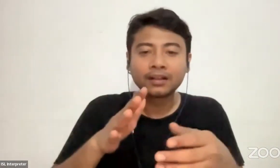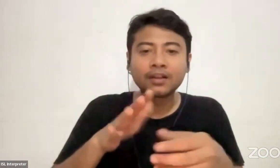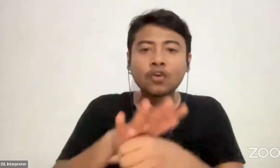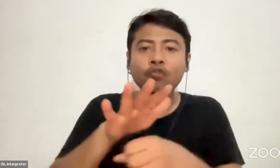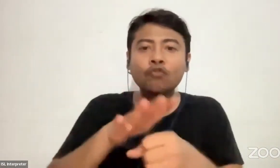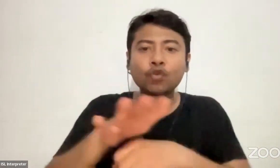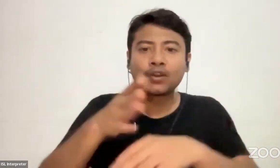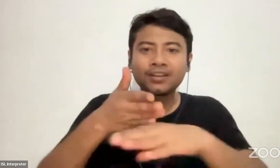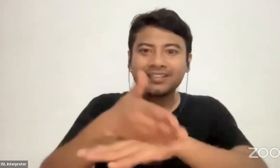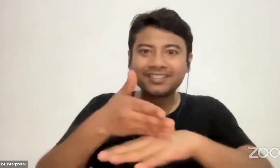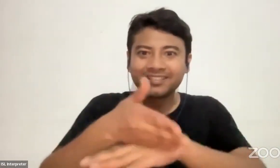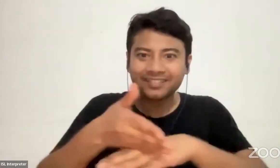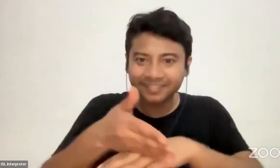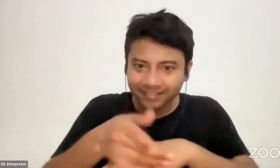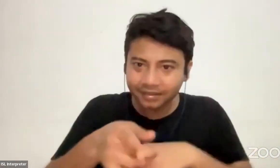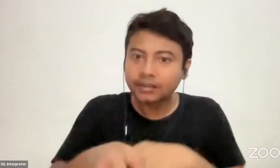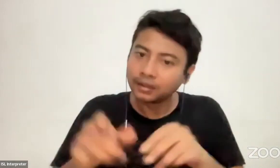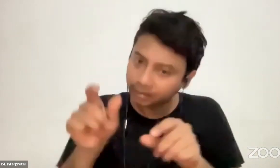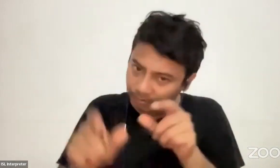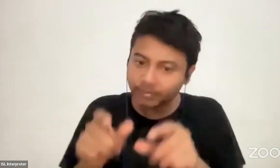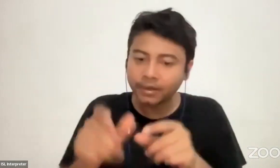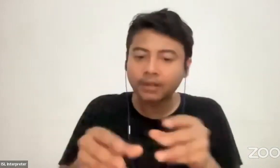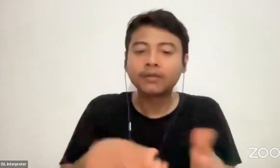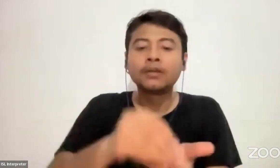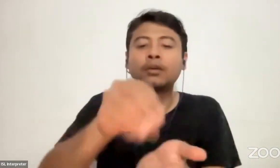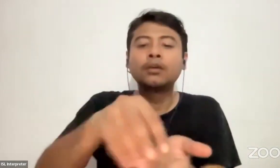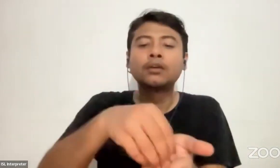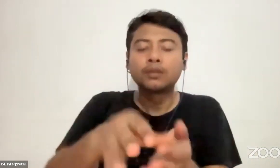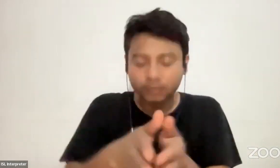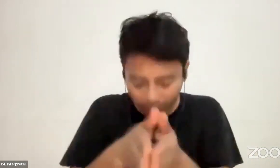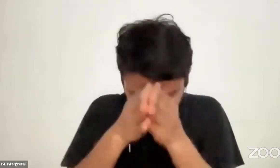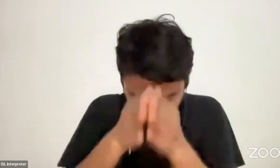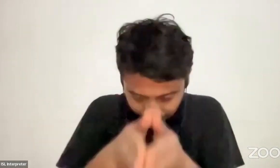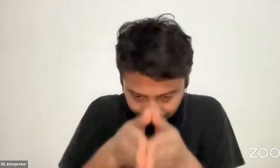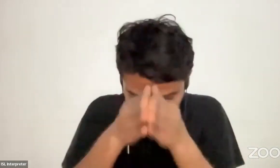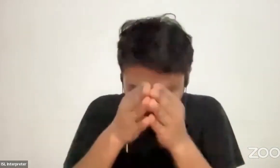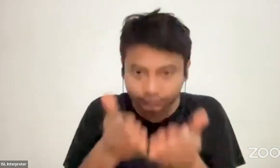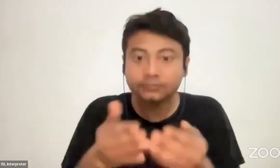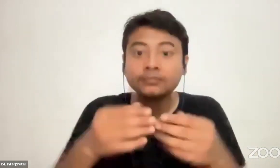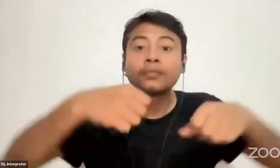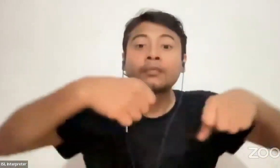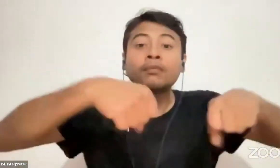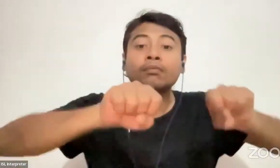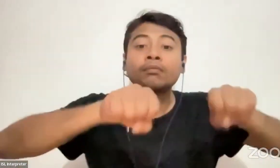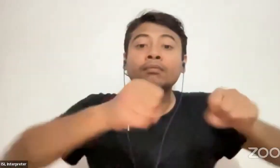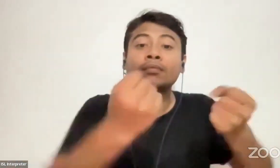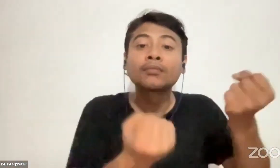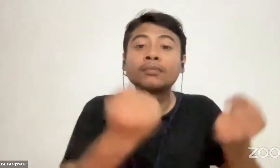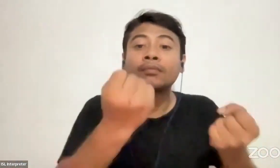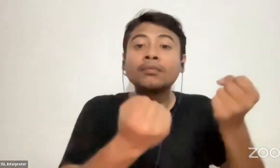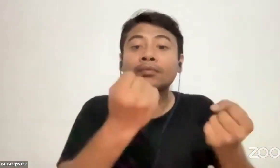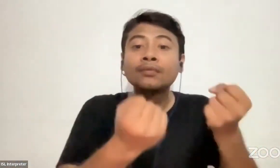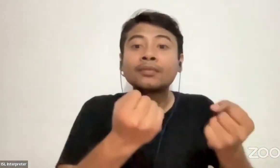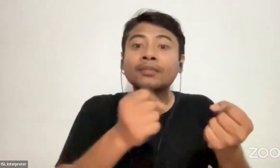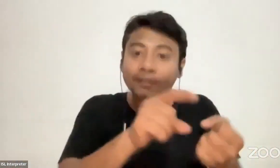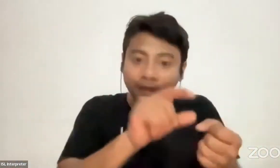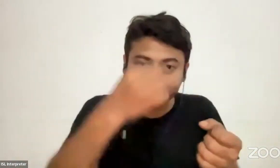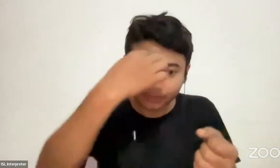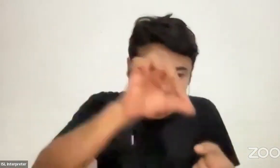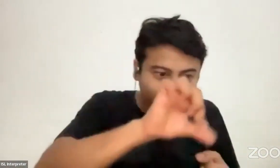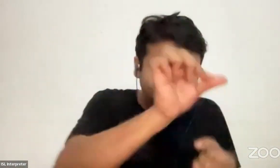लेकिन भगवान कौन है ना? कुछ लोग सोचते हैं कि जिस धर्म में मैं पैदा हो गया